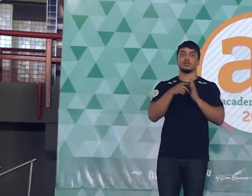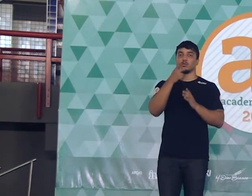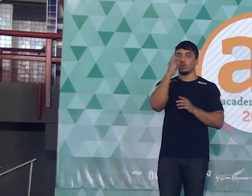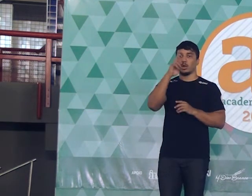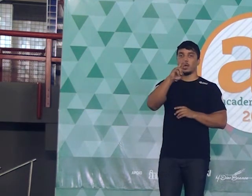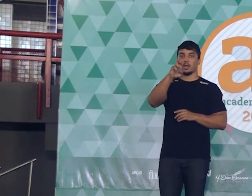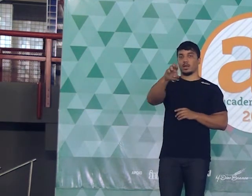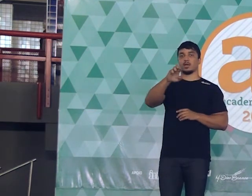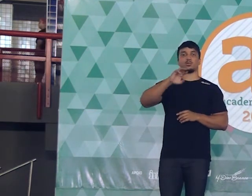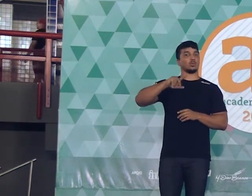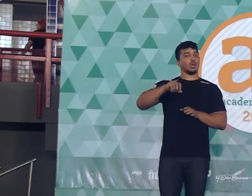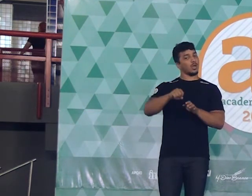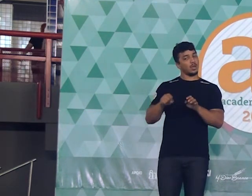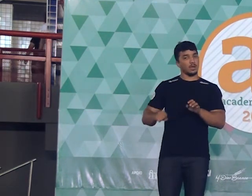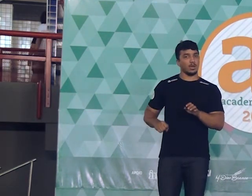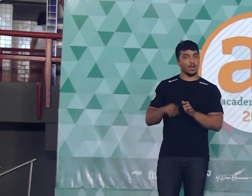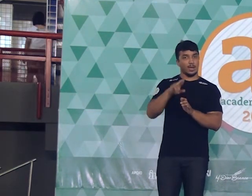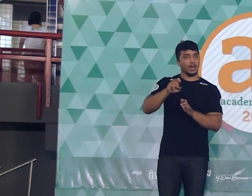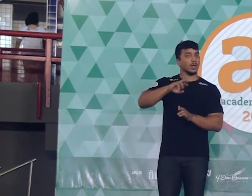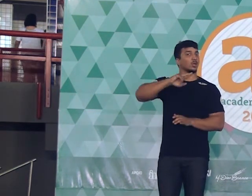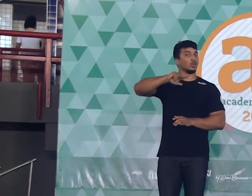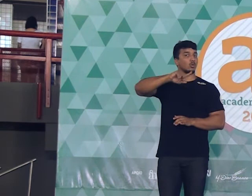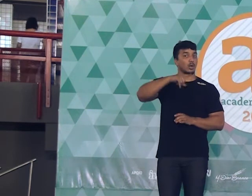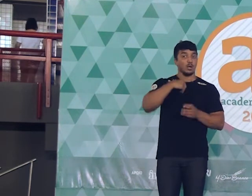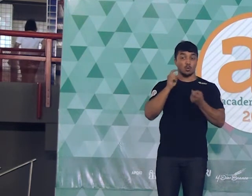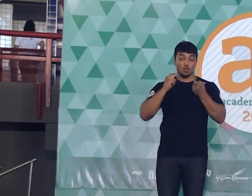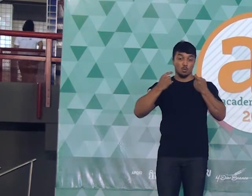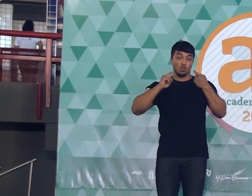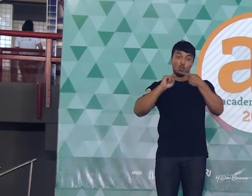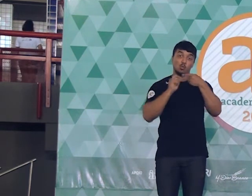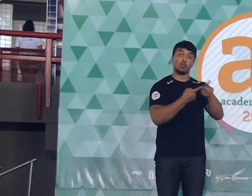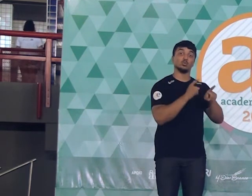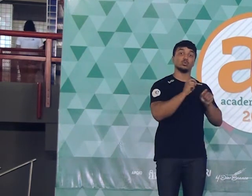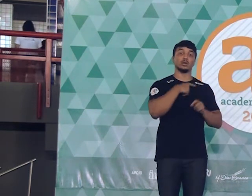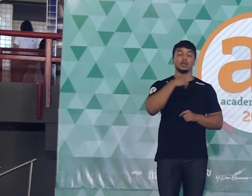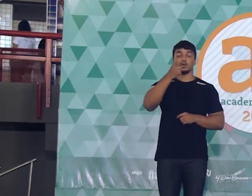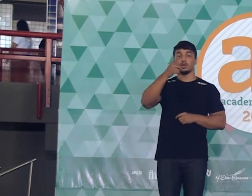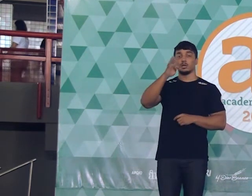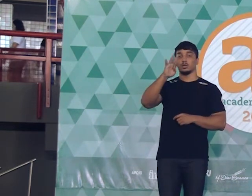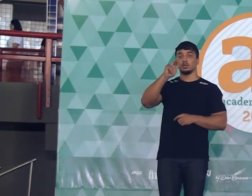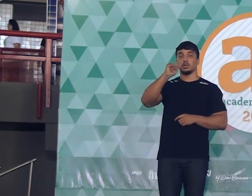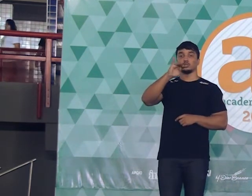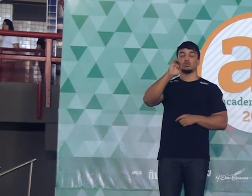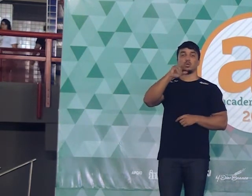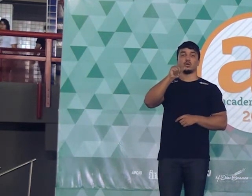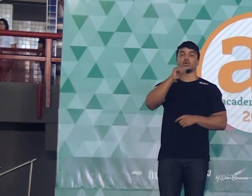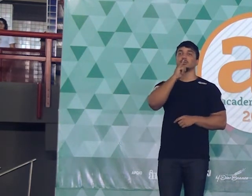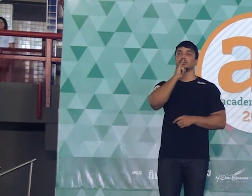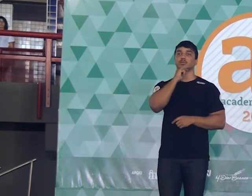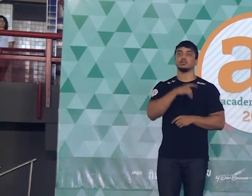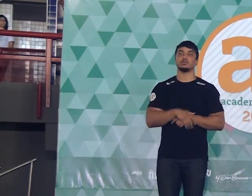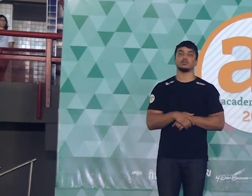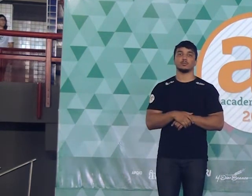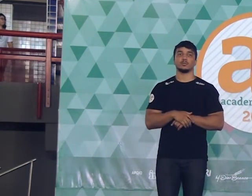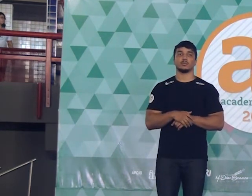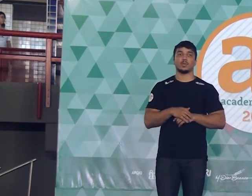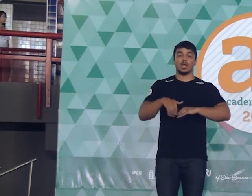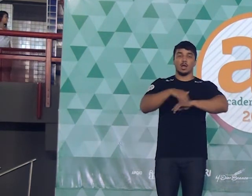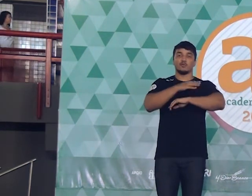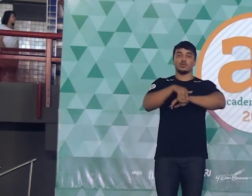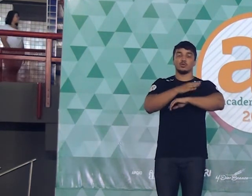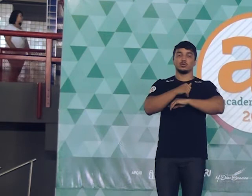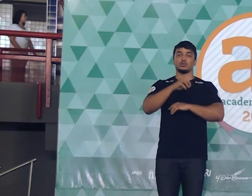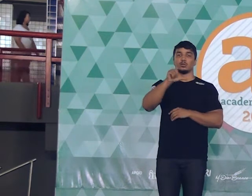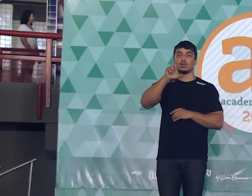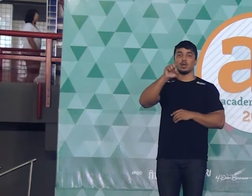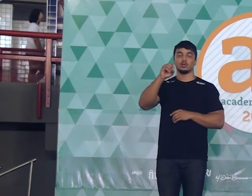ré. A velocidade negativa quer dizer que eu estou contrário à trajetória. Imagina, por favor, a Avenida Leste-Oeste.